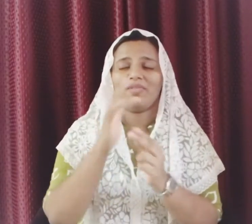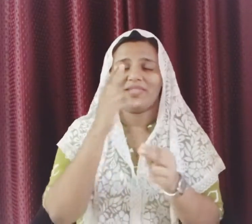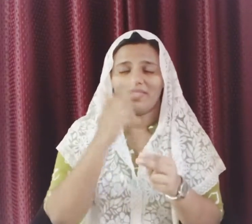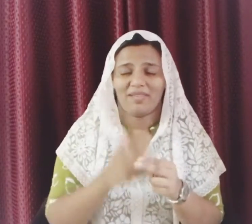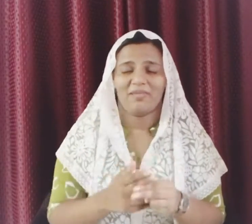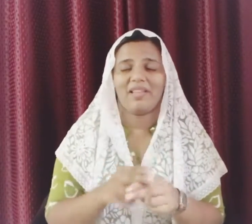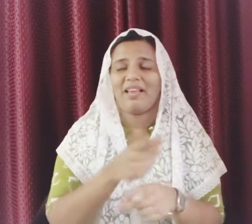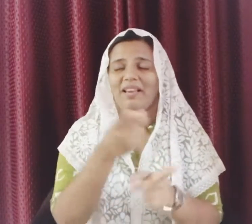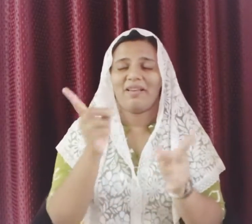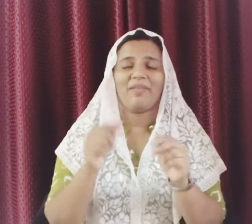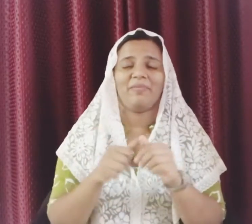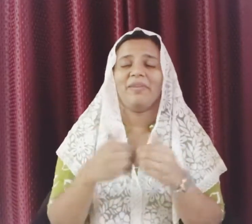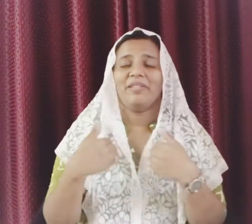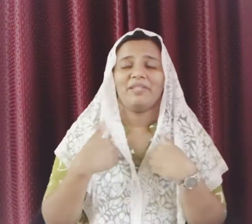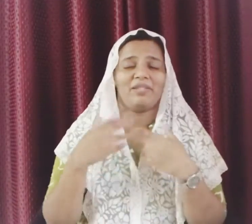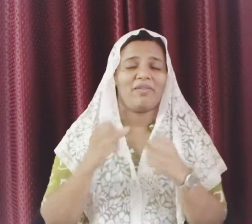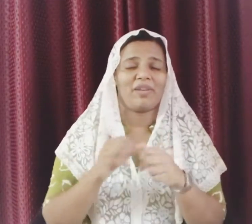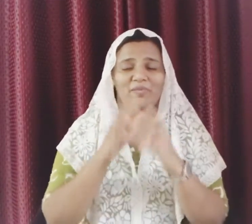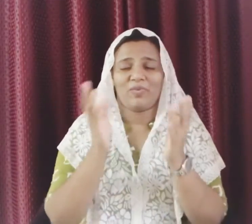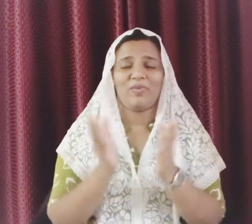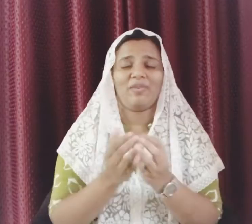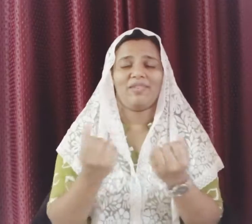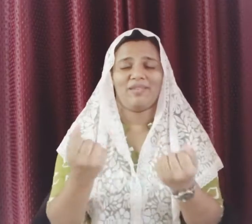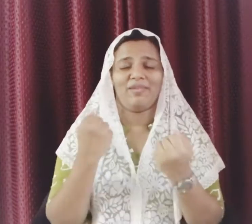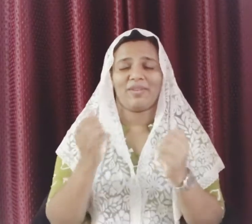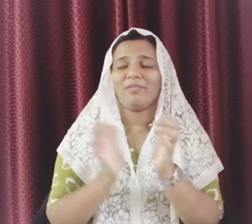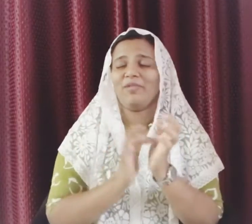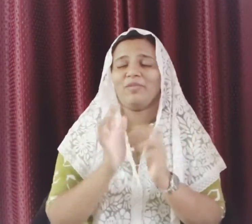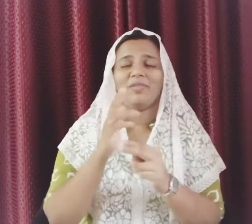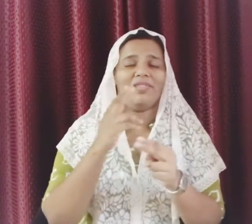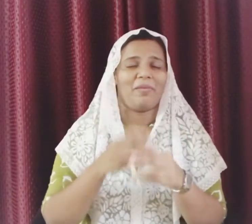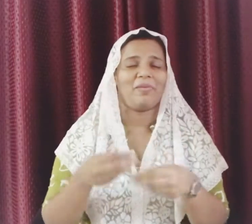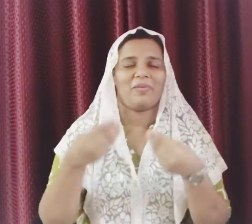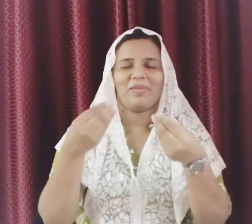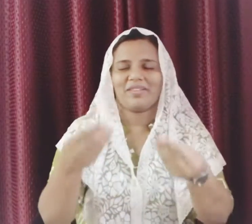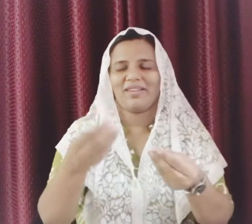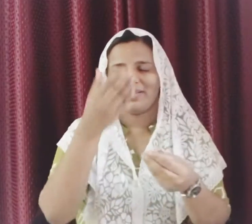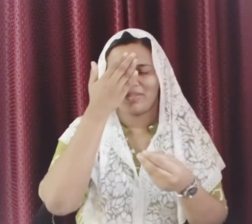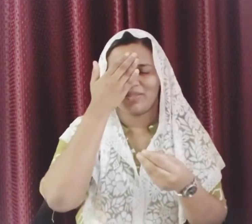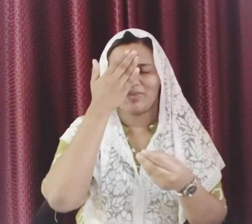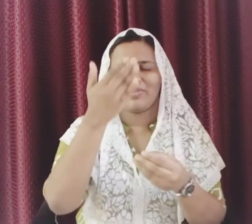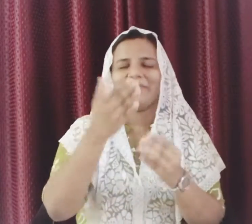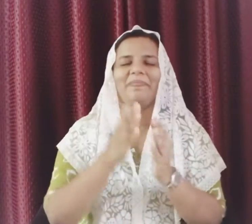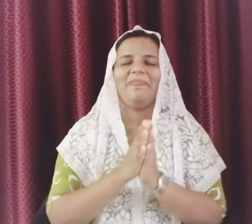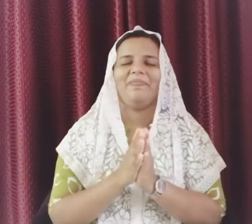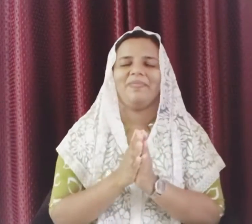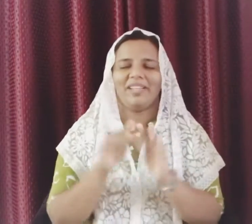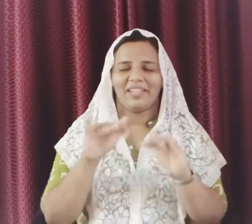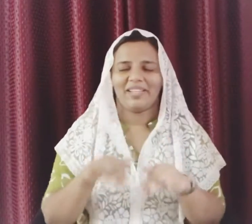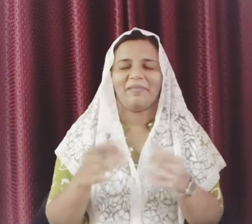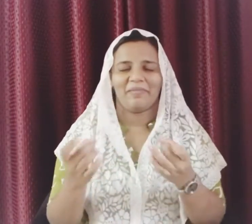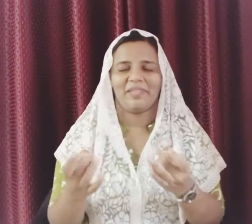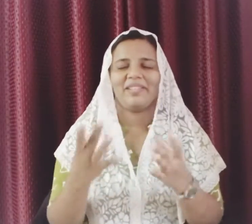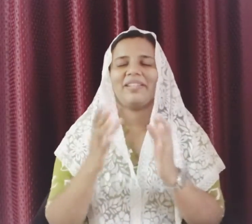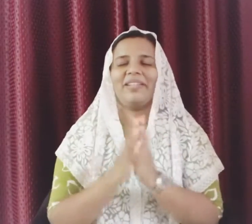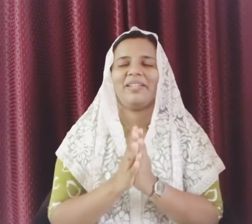നാമത്തിൽ അവരും സൗഖ്യമാകട്ടെ. പൂർണ്ണ ആരോഗ്യം യേശുവിൻ്റെ നാമത്തിൽ അവരുടെ മേൽ ഇറങ്ങി വരുന്നതിനായിട്ട് സ്തോത്രം ചെയ്യുന്നു. കഥാവ് ഇന്ന് പ്രഭാതം ഞങ്ങൾ വീണ്ടും